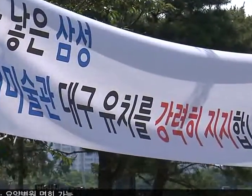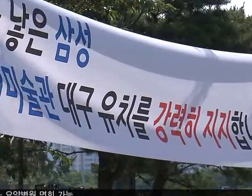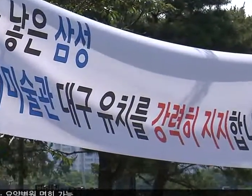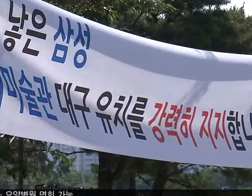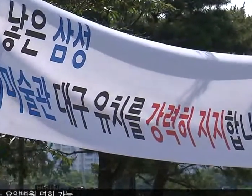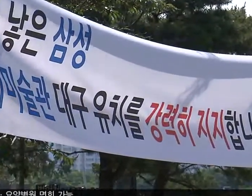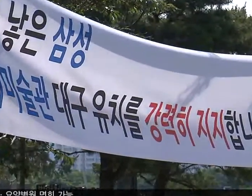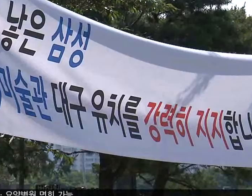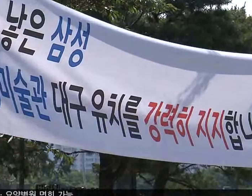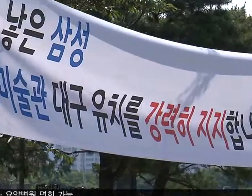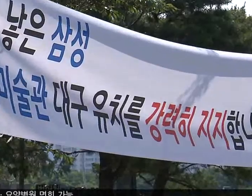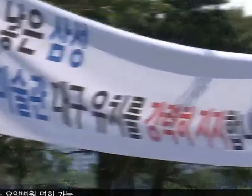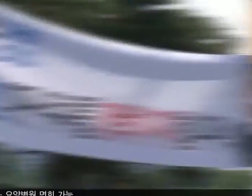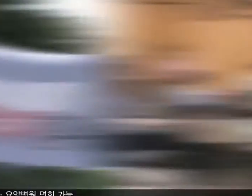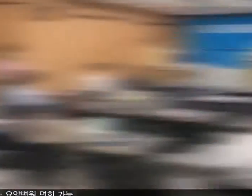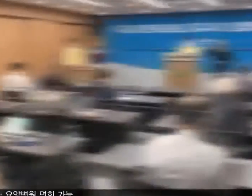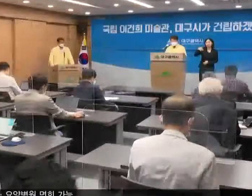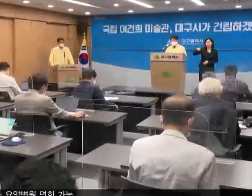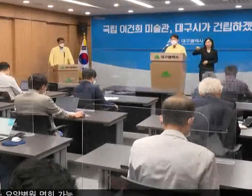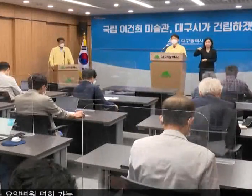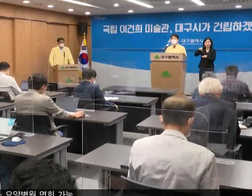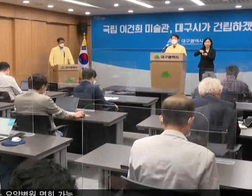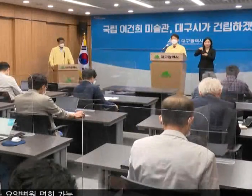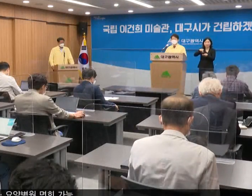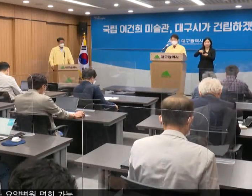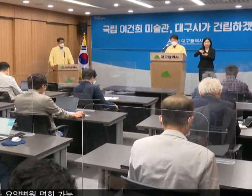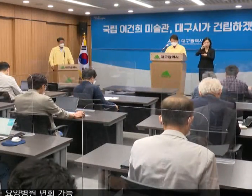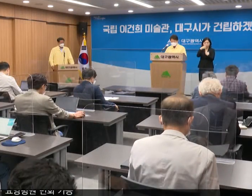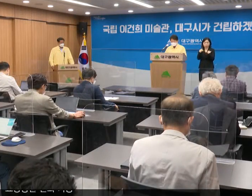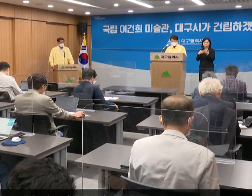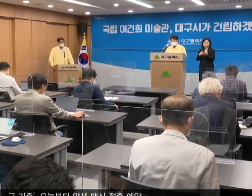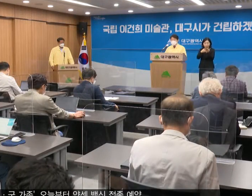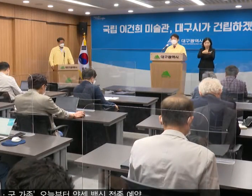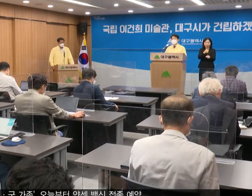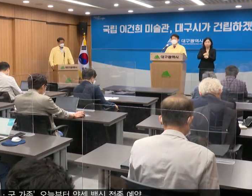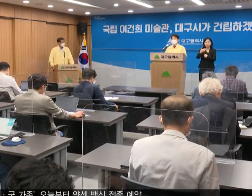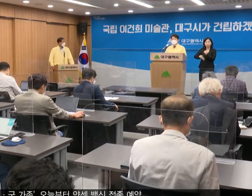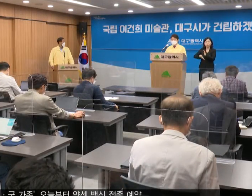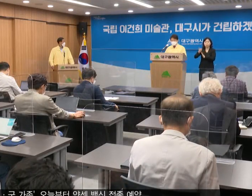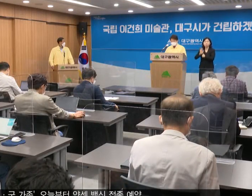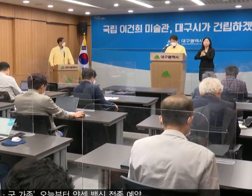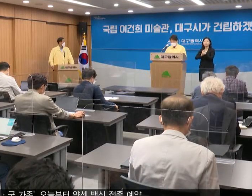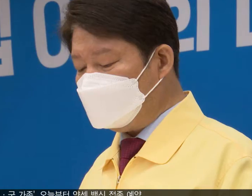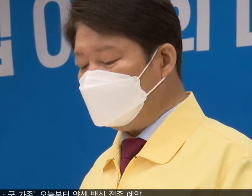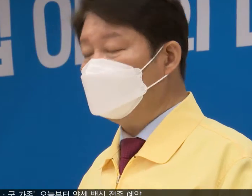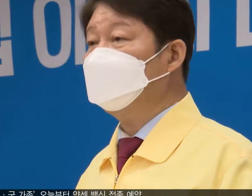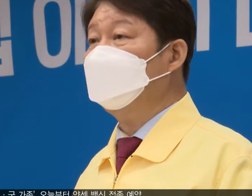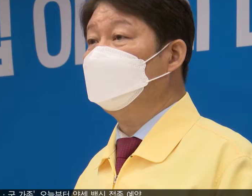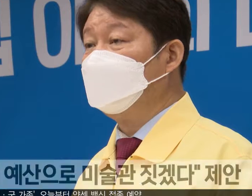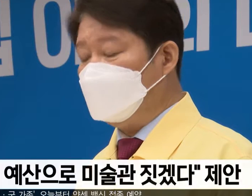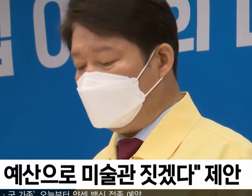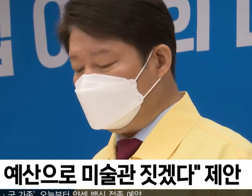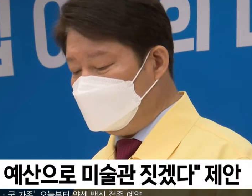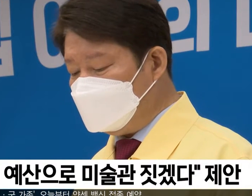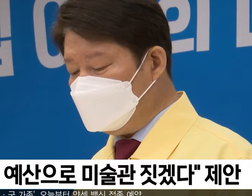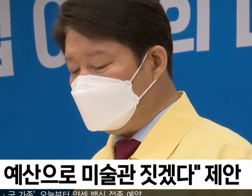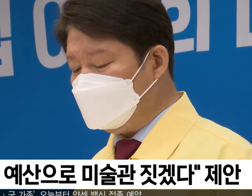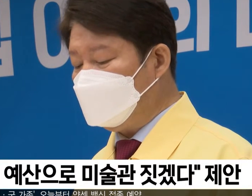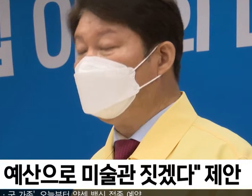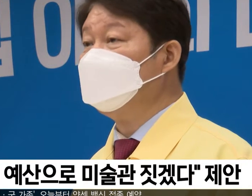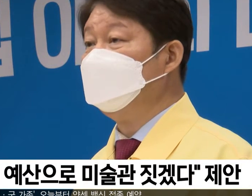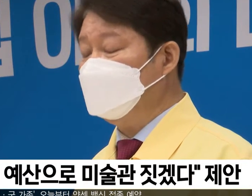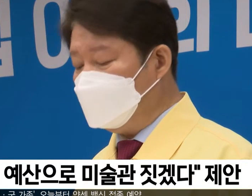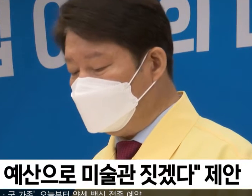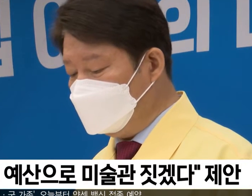유치가 유력하다는 일부 언론 기사가 나오자 대구시가 초강수를 내밀었습니다. 시 예산으로 옛